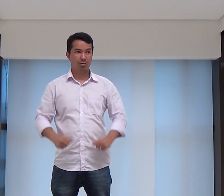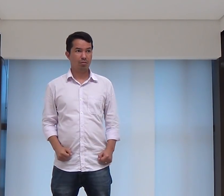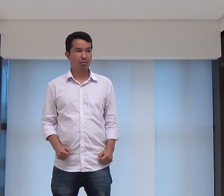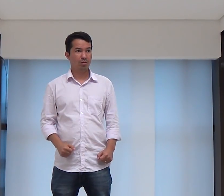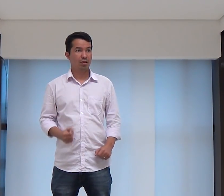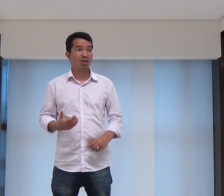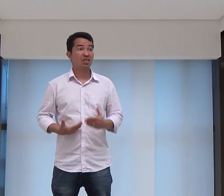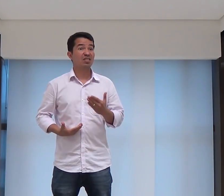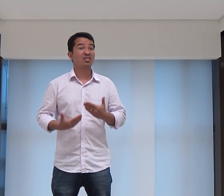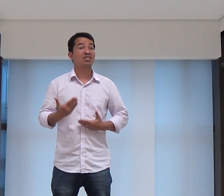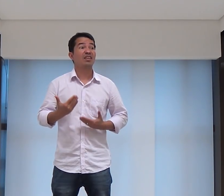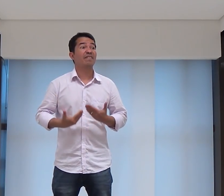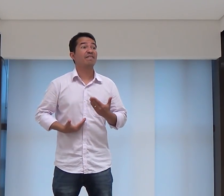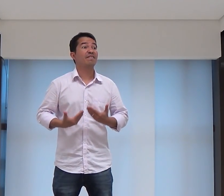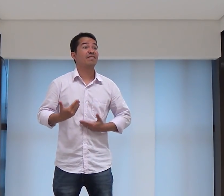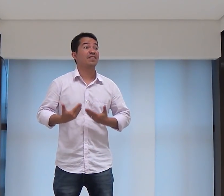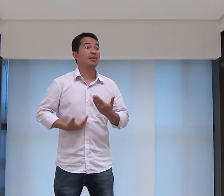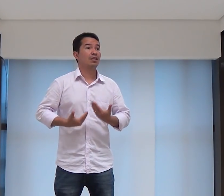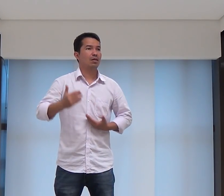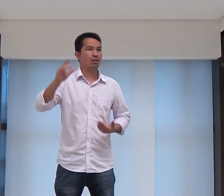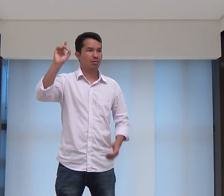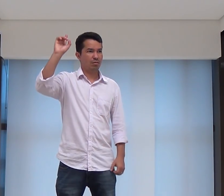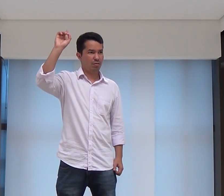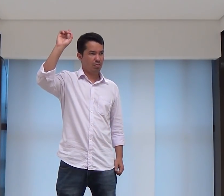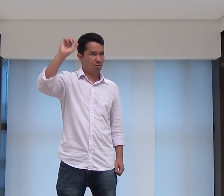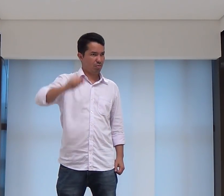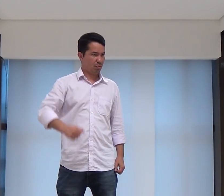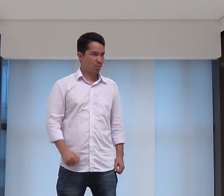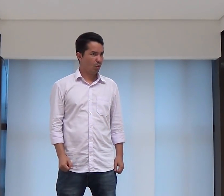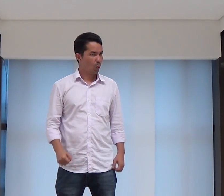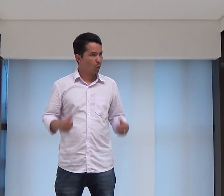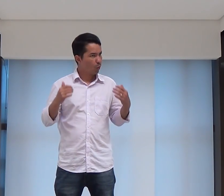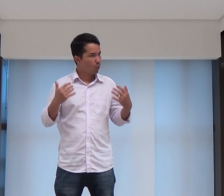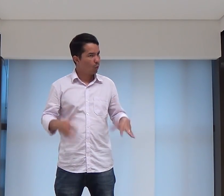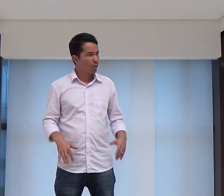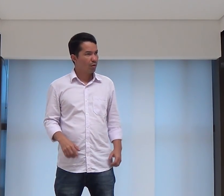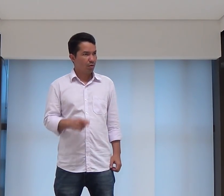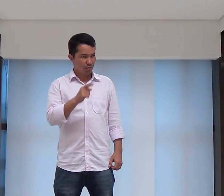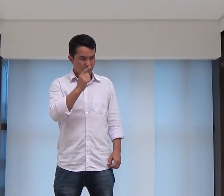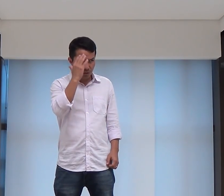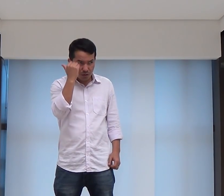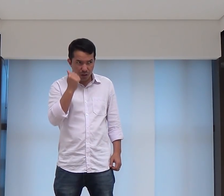Nós precisamos abrir nossos olhos e servir a Deus.